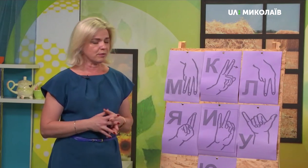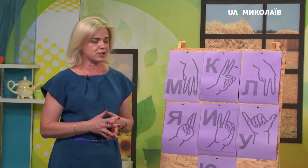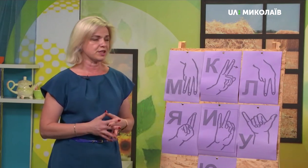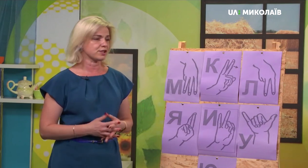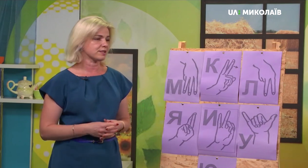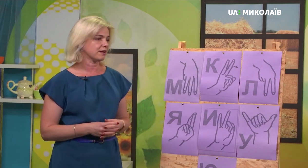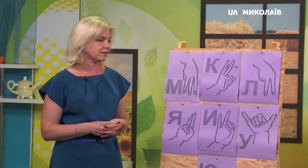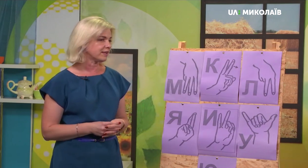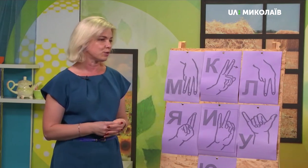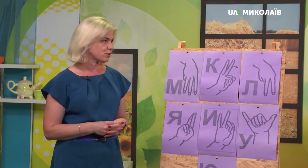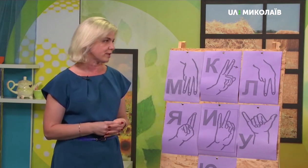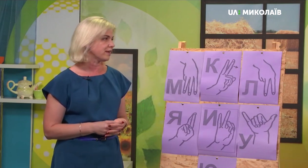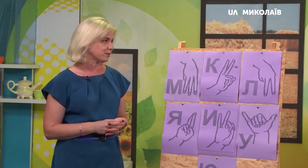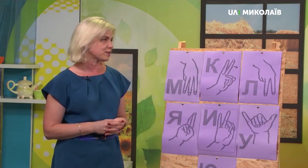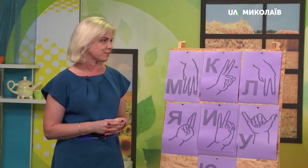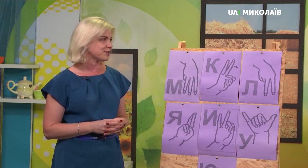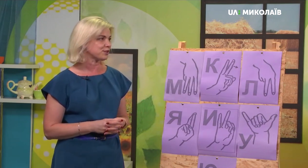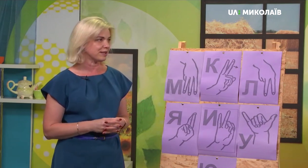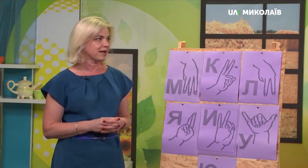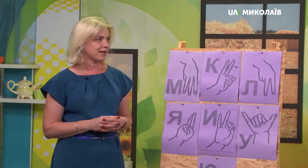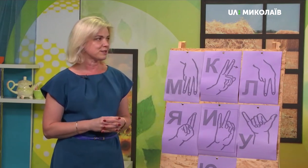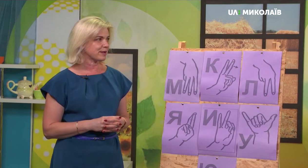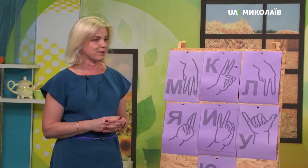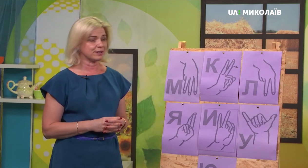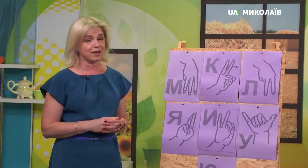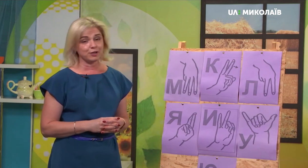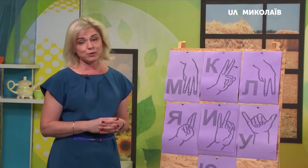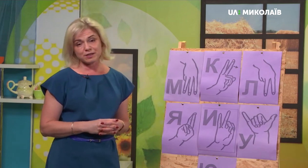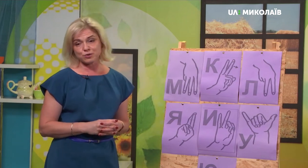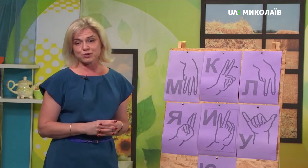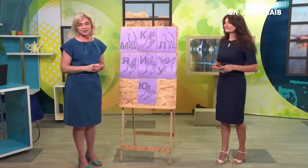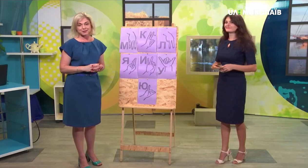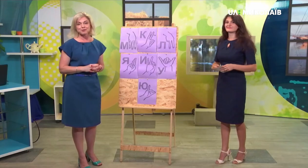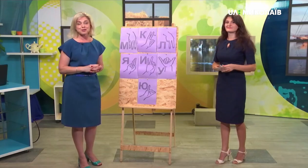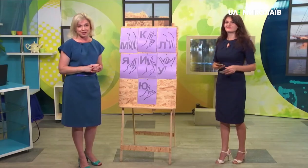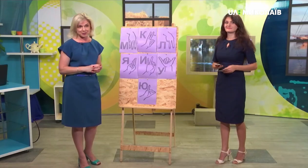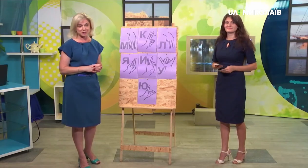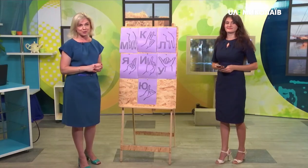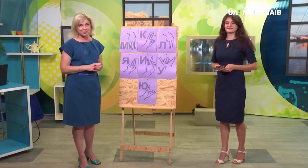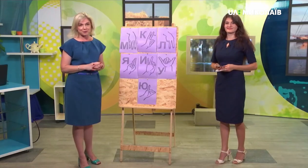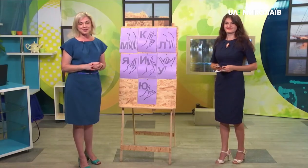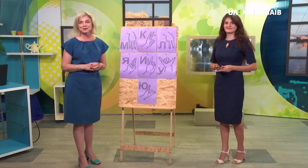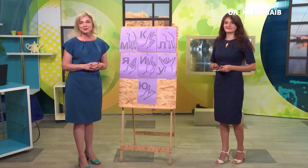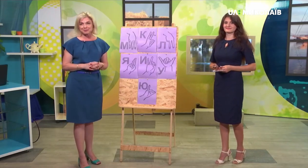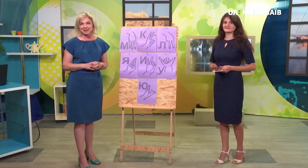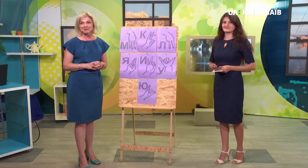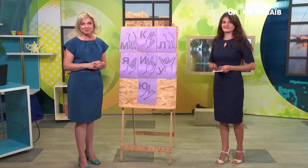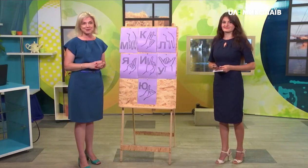обмежені жести, але їм дуже приємно це бачити і сприймати. Ну і я хочу сказати, вивчайте жестову мову, це буде дуже приємне спілкування